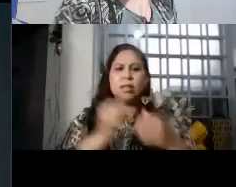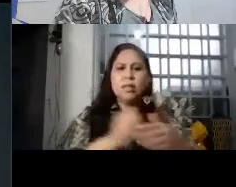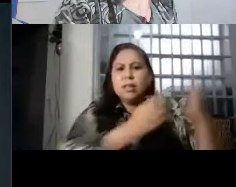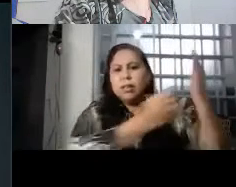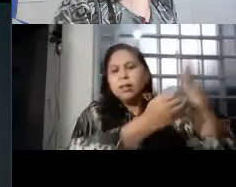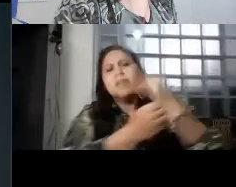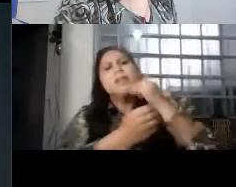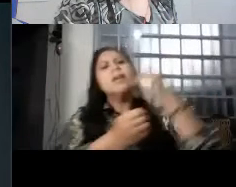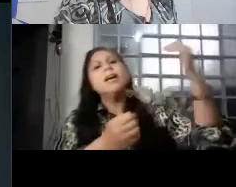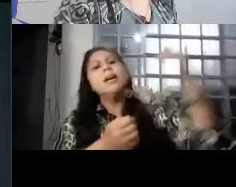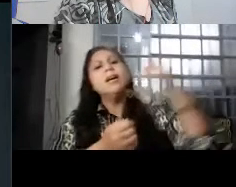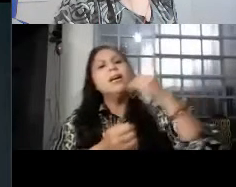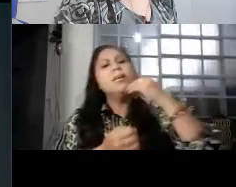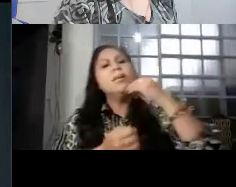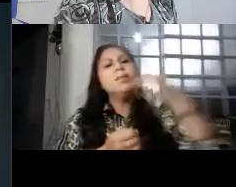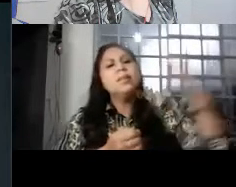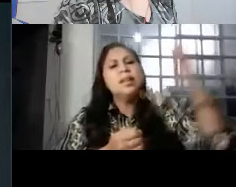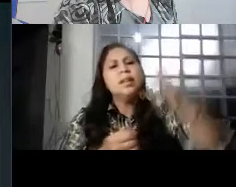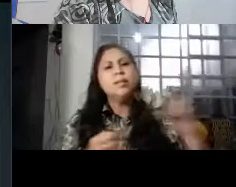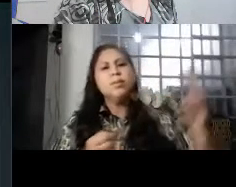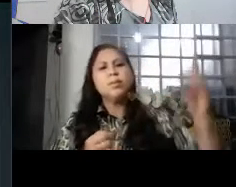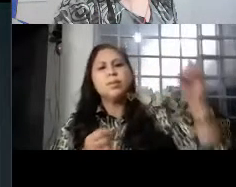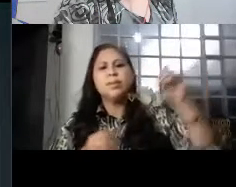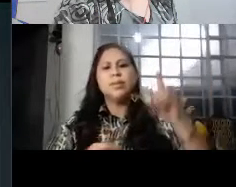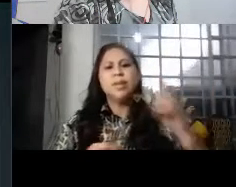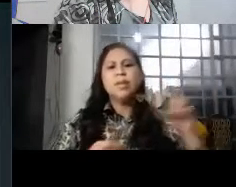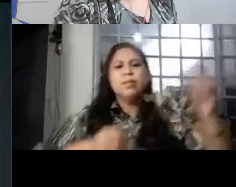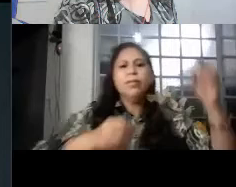Vou jogar no mar